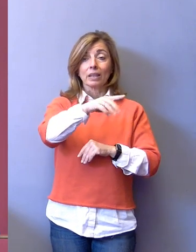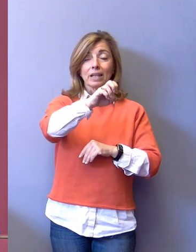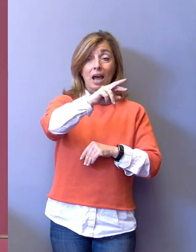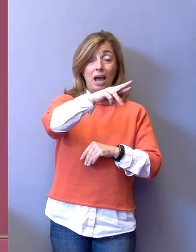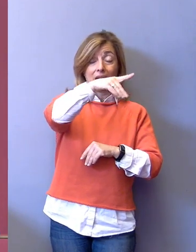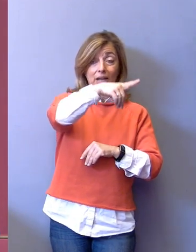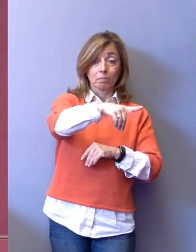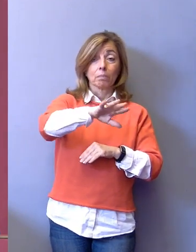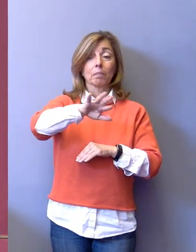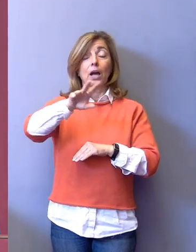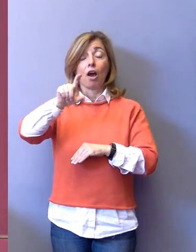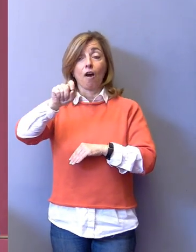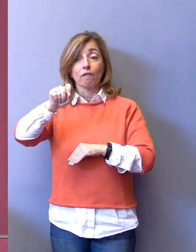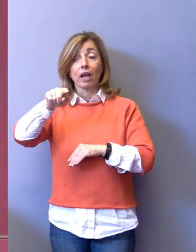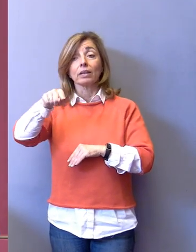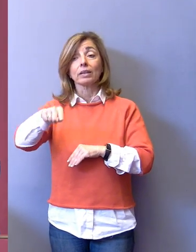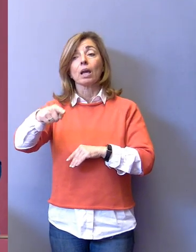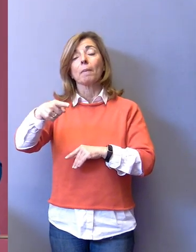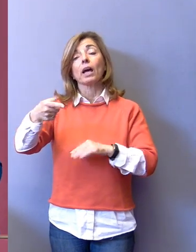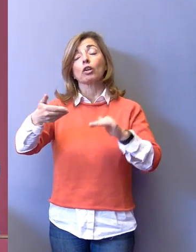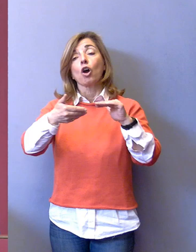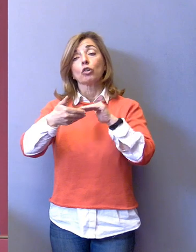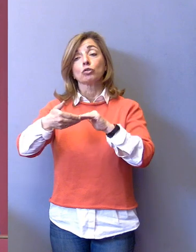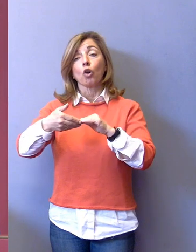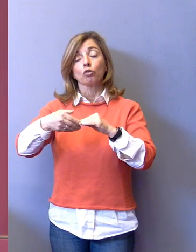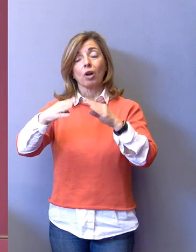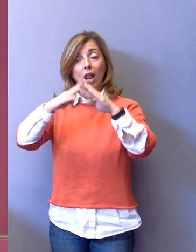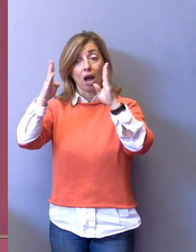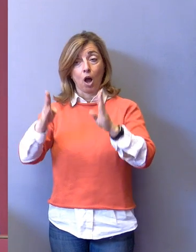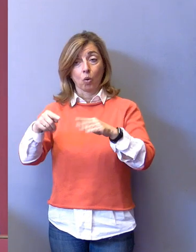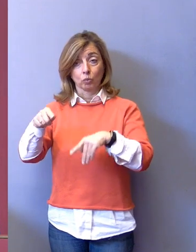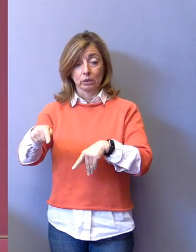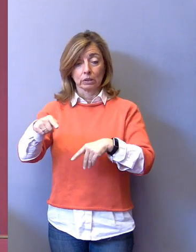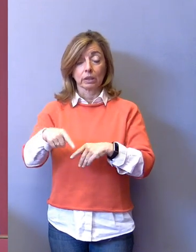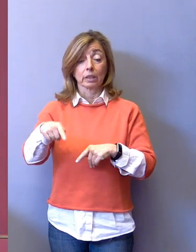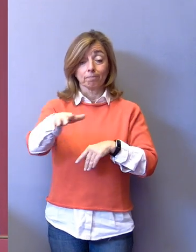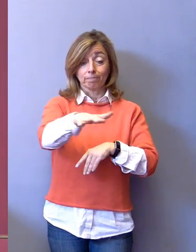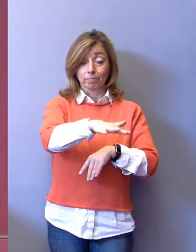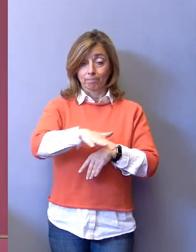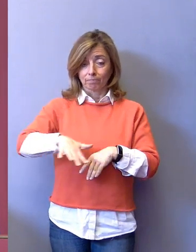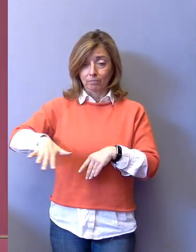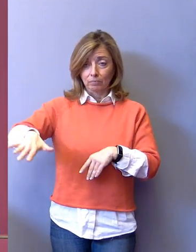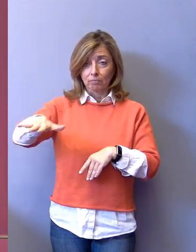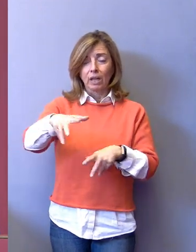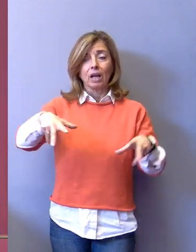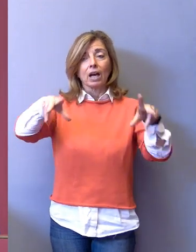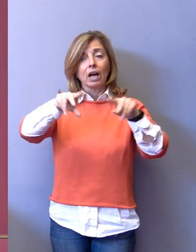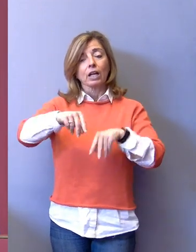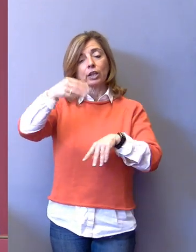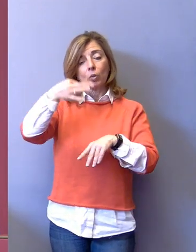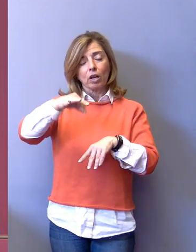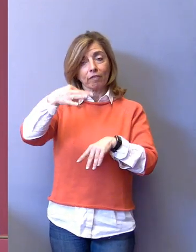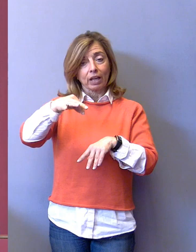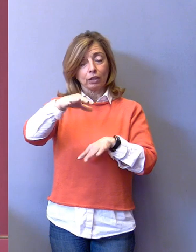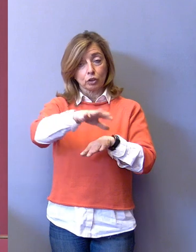assocelausing importante poi il lavoro di riqualificazione del sito al netto del lavoro di ricostruzione degli